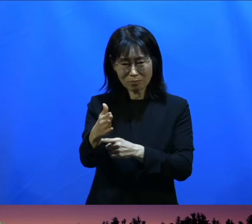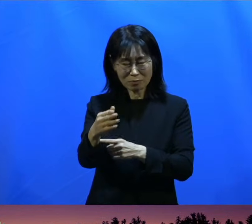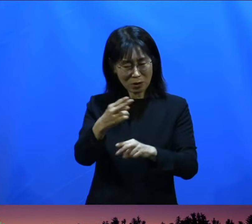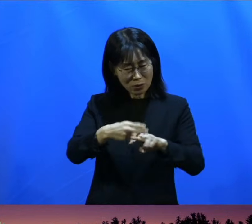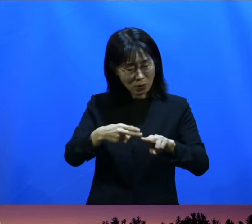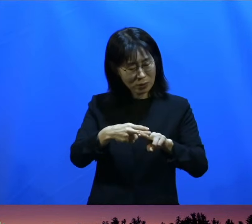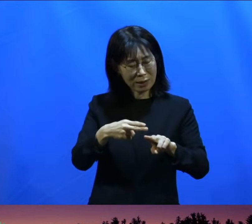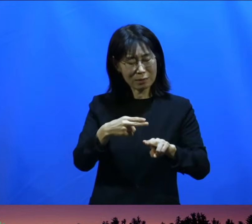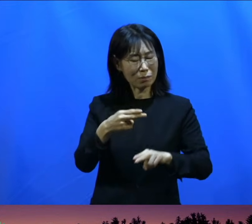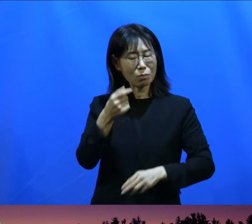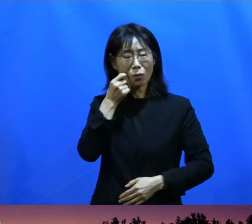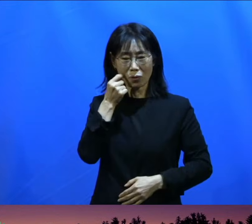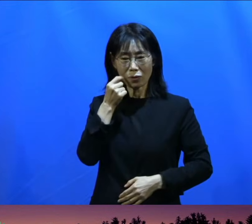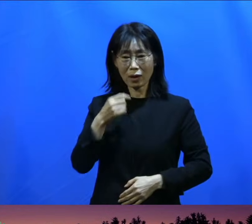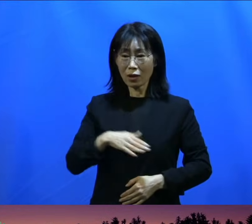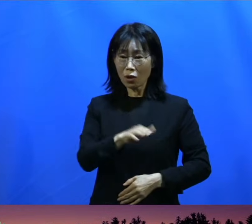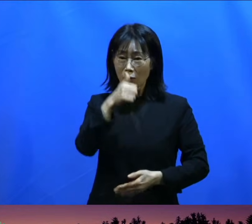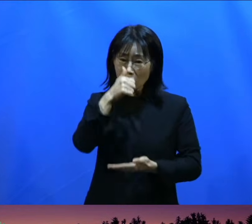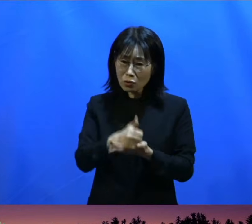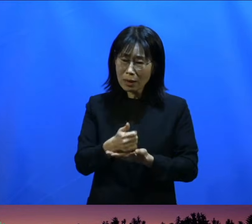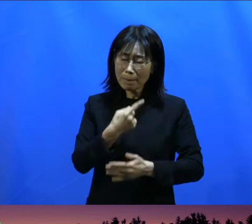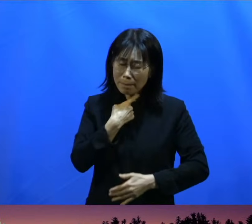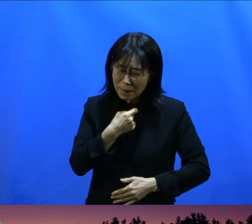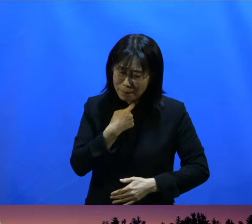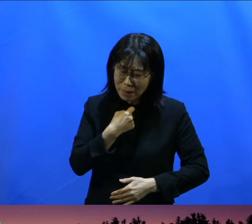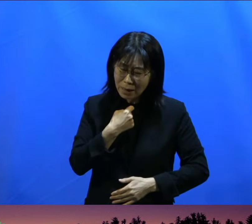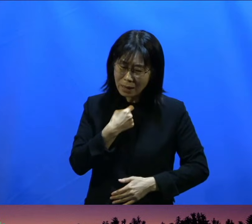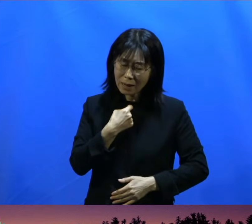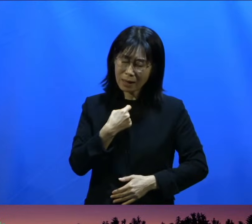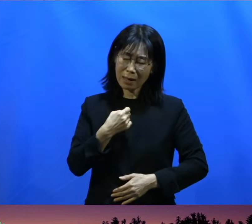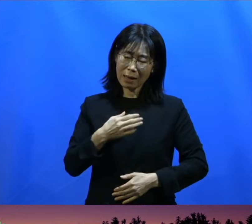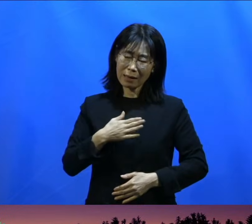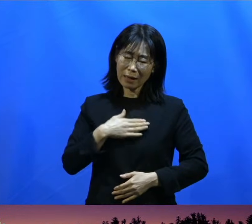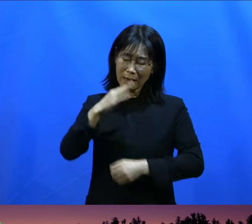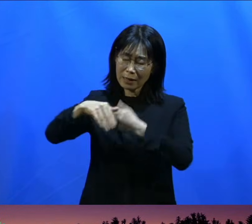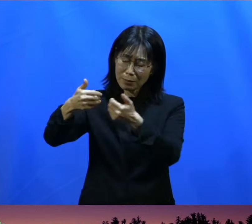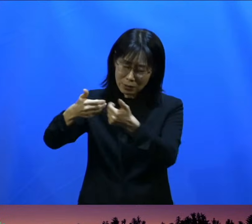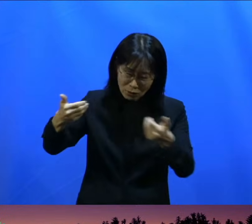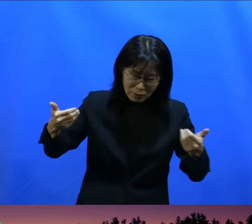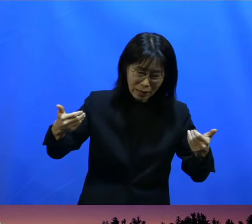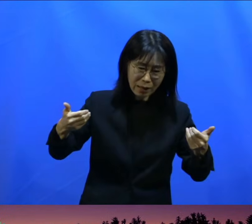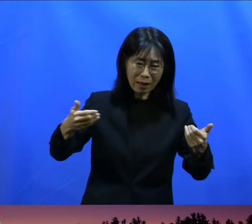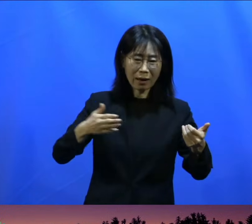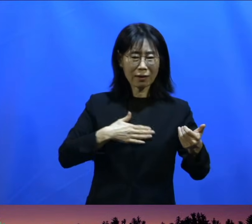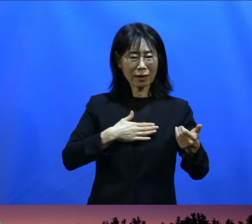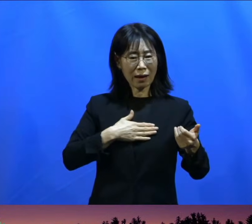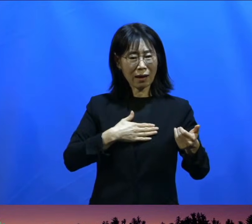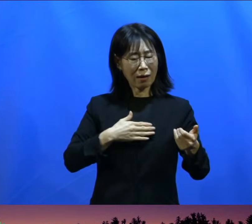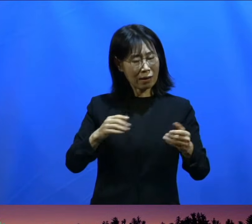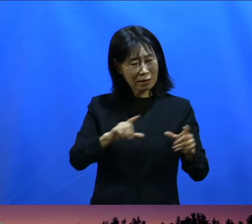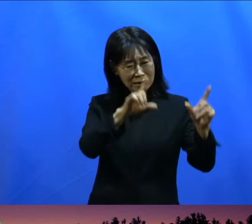우리가 죄로 병들어 있어요. 뭘 해요? 아무것도 할 수 없어. 해봐요. 되는가? 안 돼요.